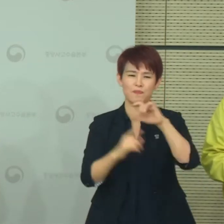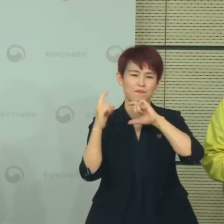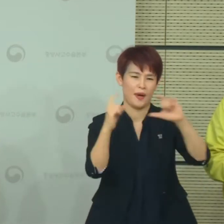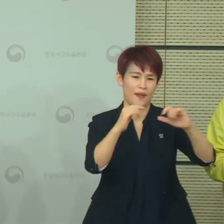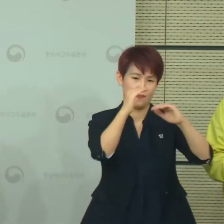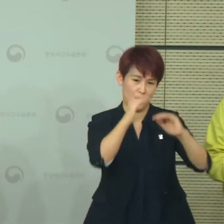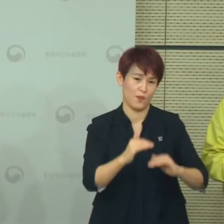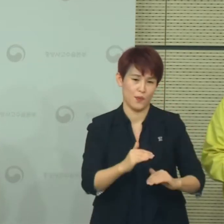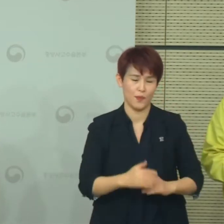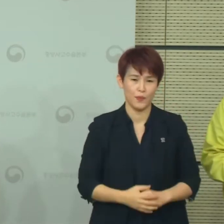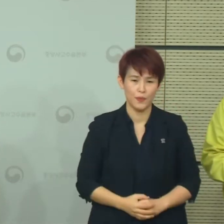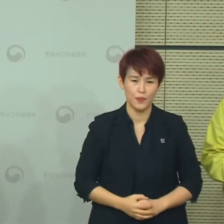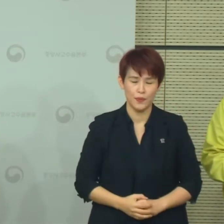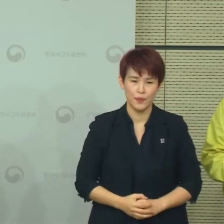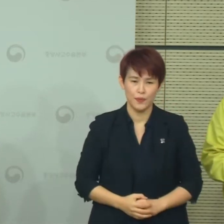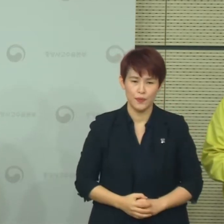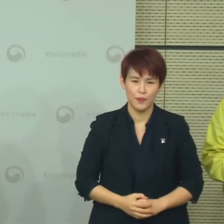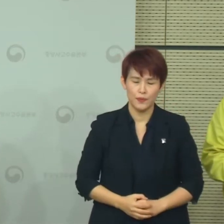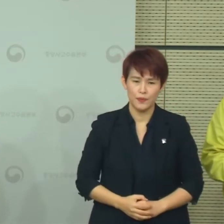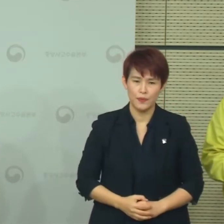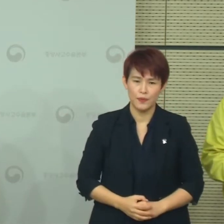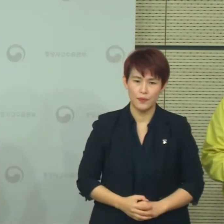하는 내용입니다. 그